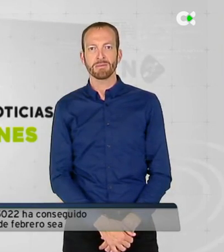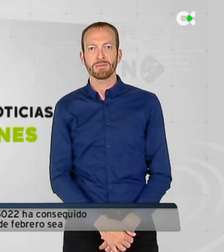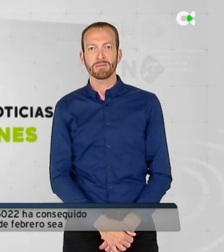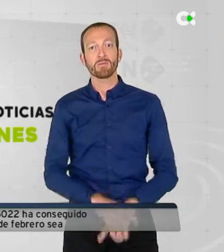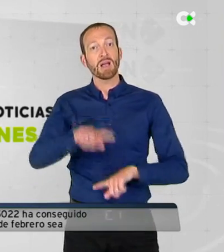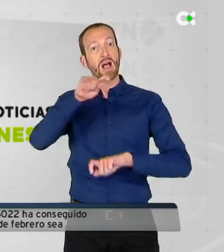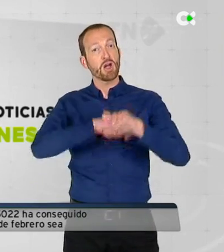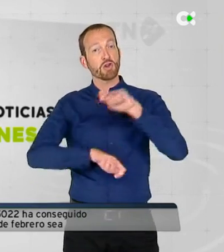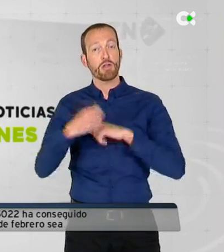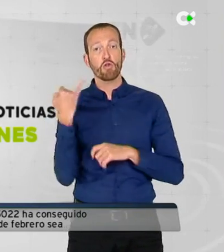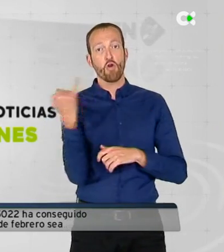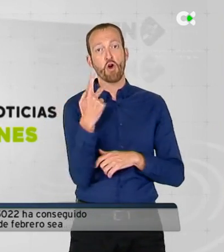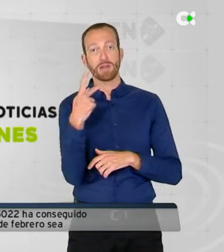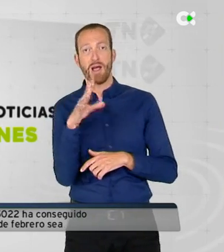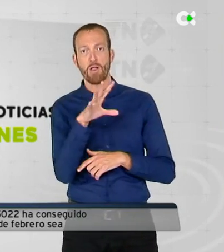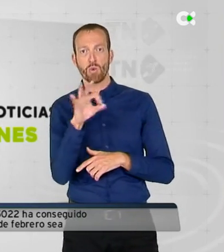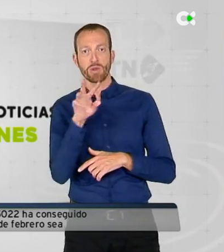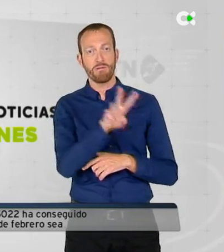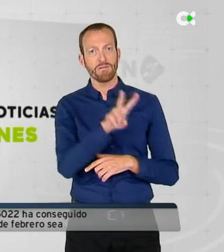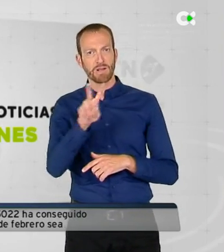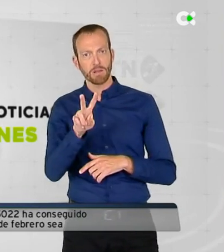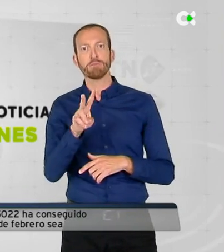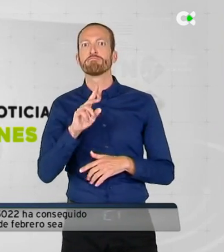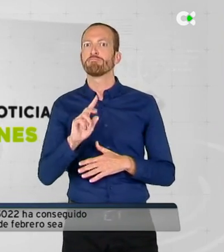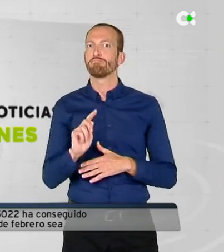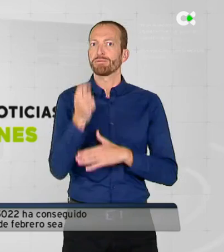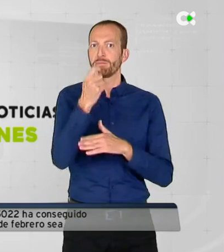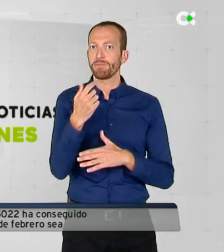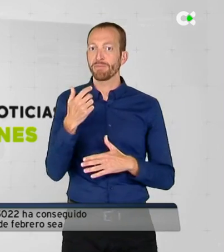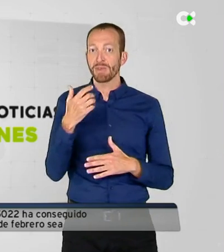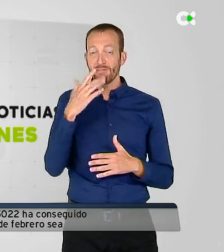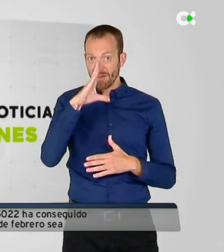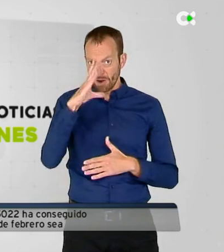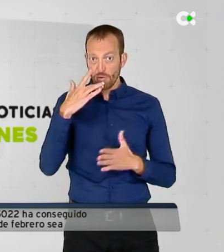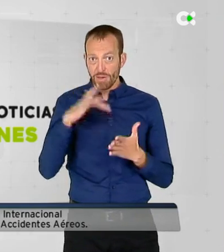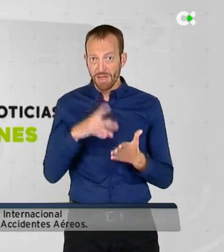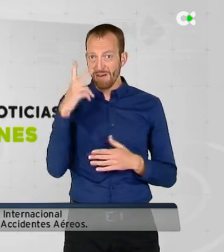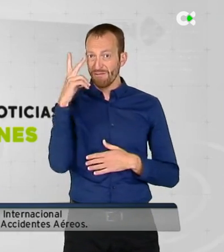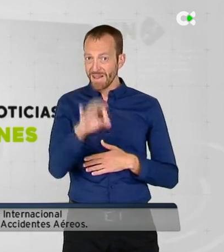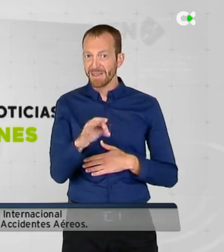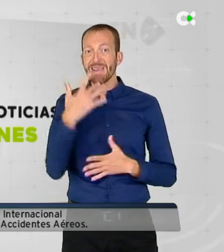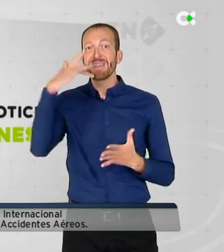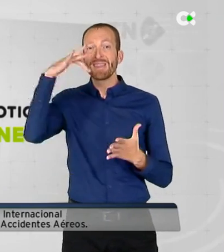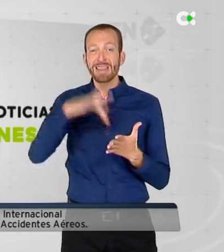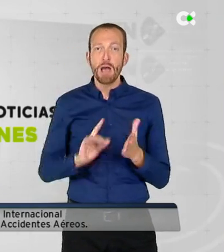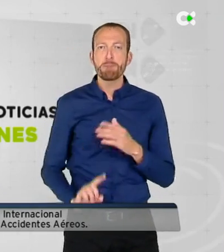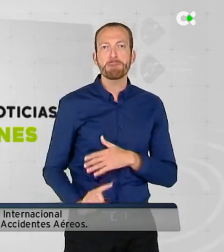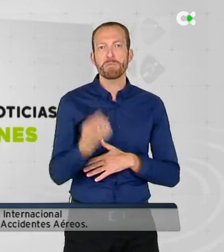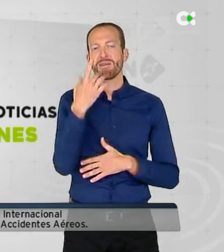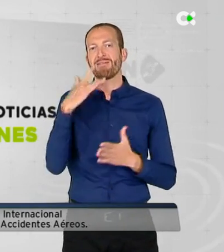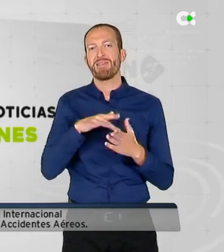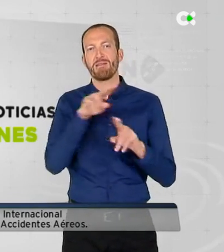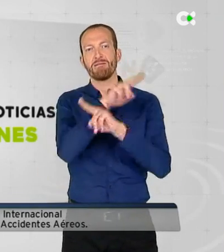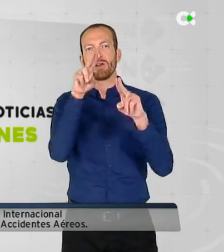La asociación JK5022 ha conseguido que este 20 de febrero sea el primer día